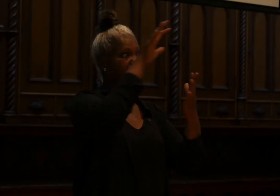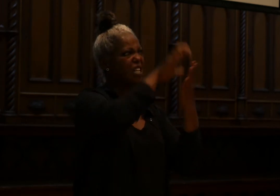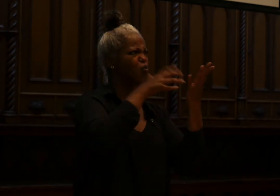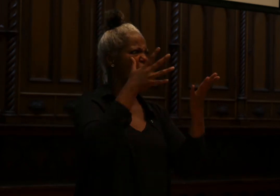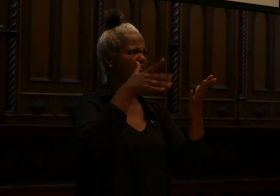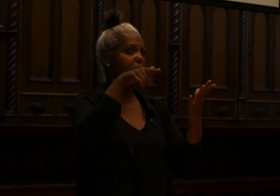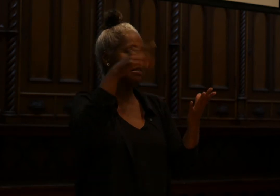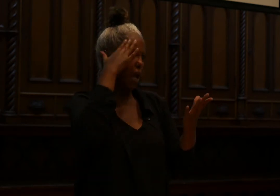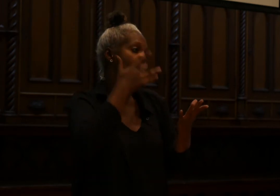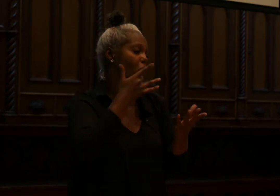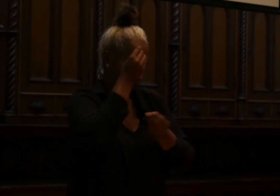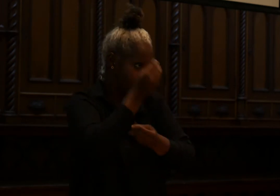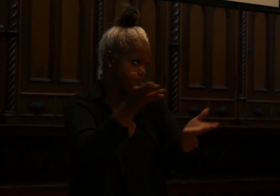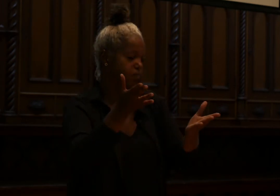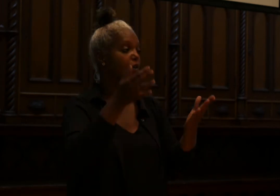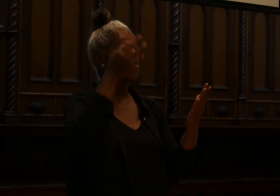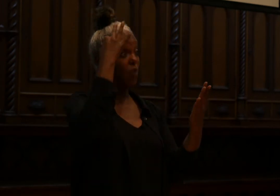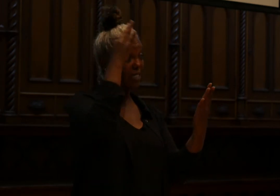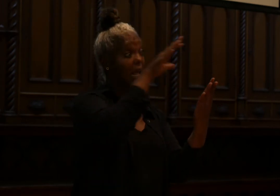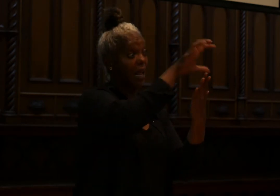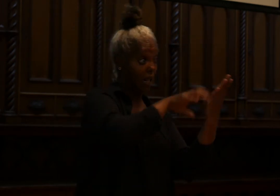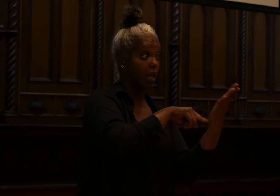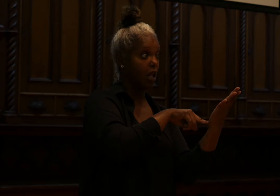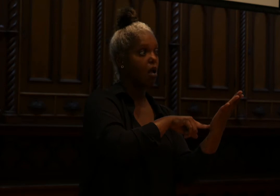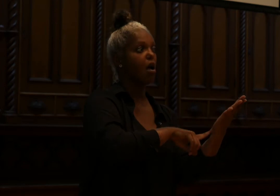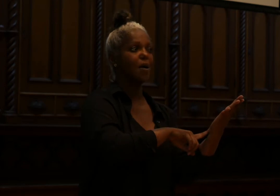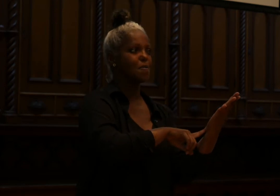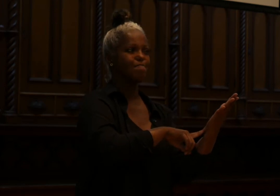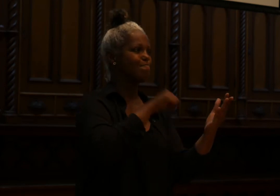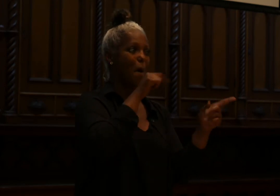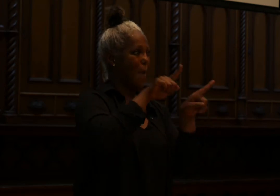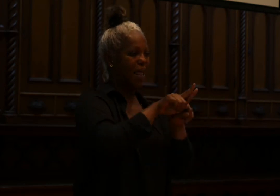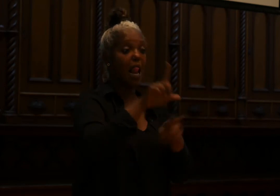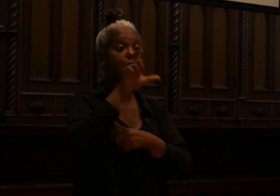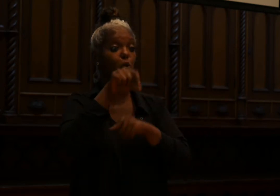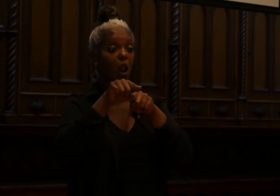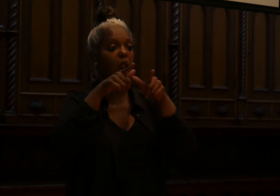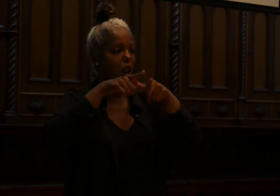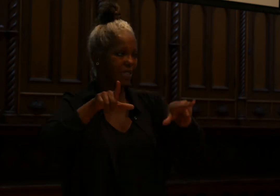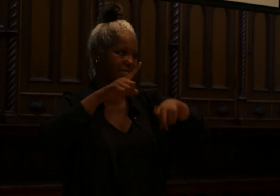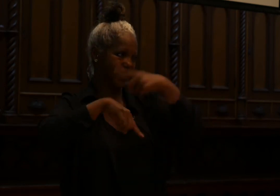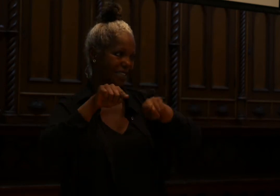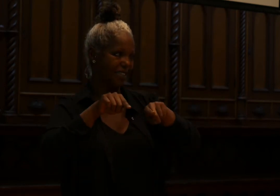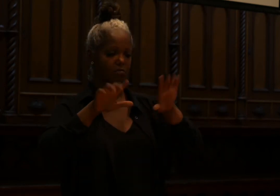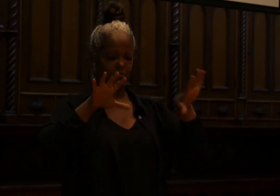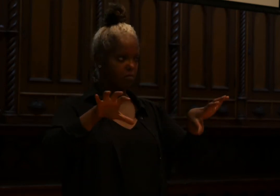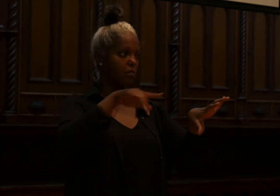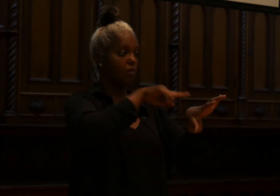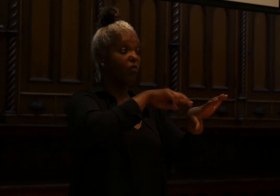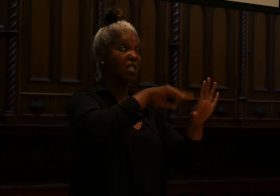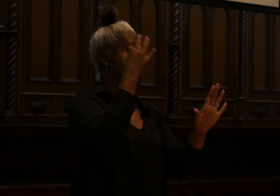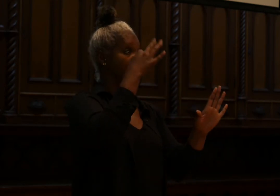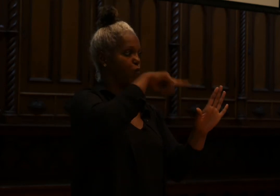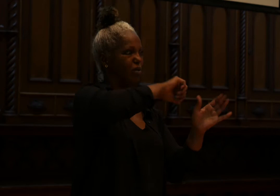poèmes. Donc, juste pour vous informer, là, à la base, habituellement, justement, là, les